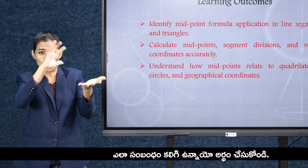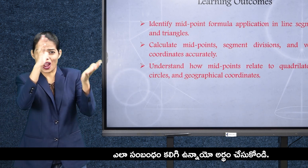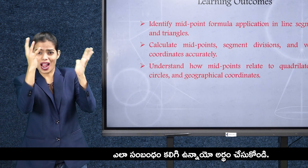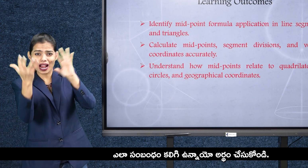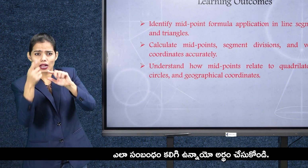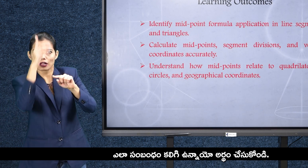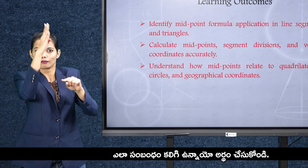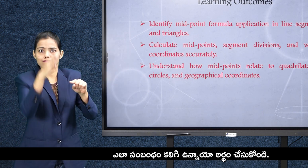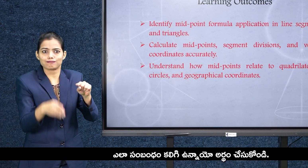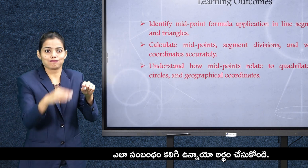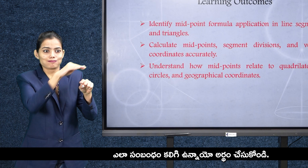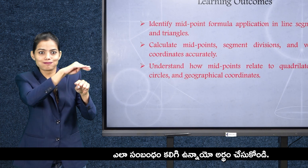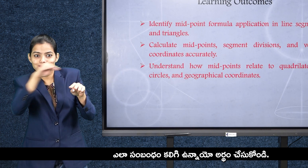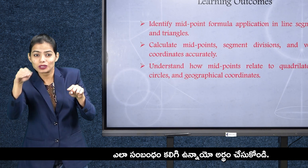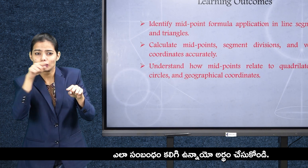అర్థం చేసుకోండి.